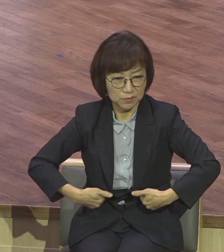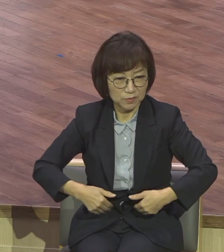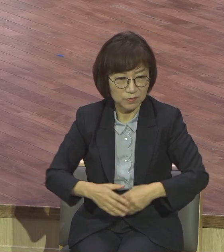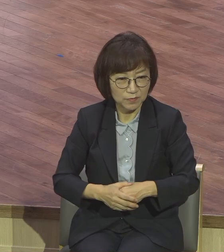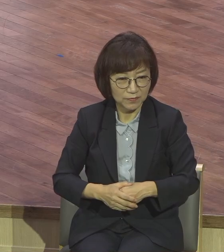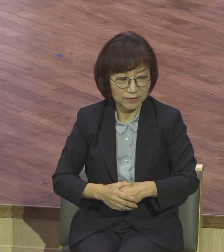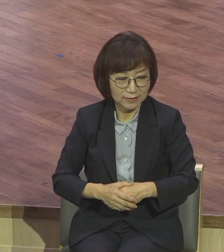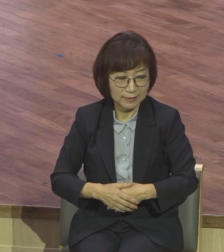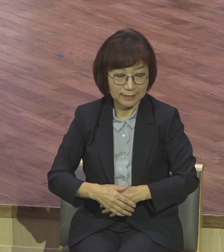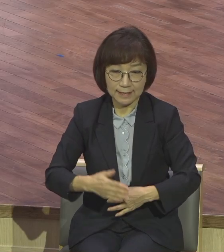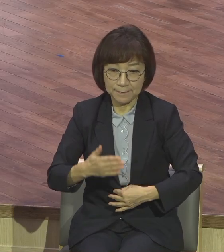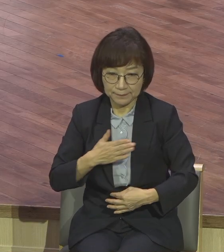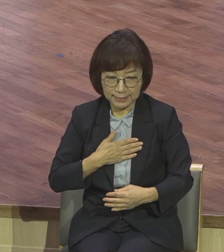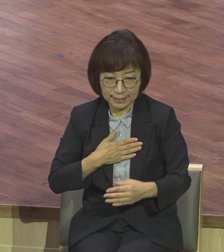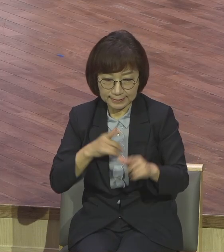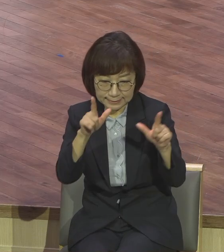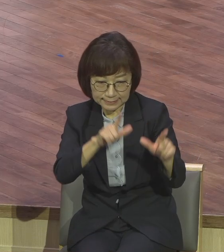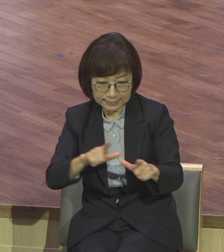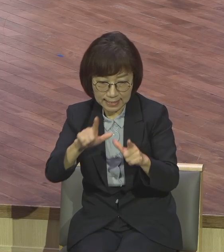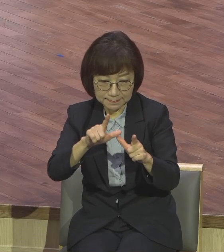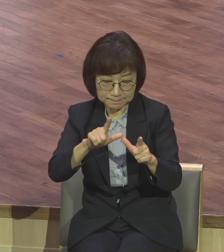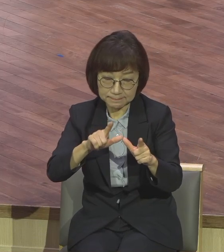내 인생을 그리스도의 눈으로 바라보는